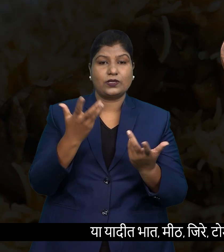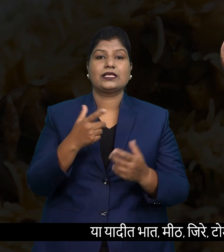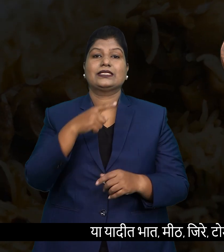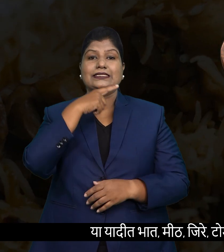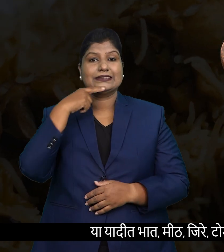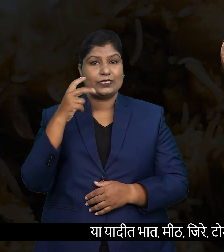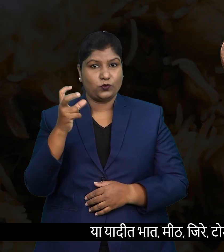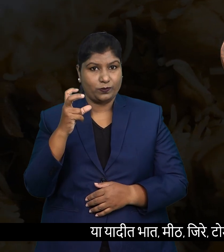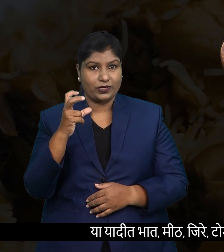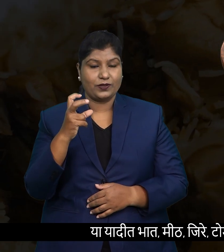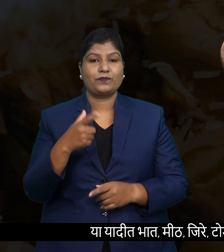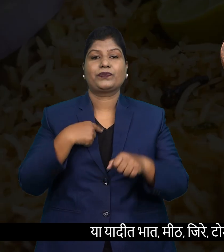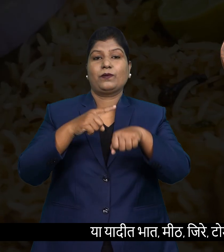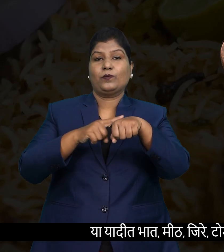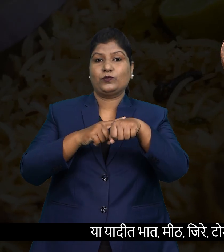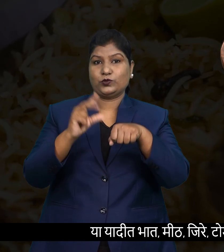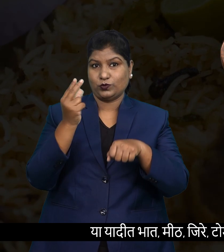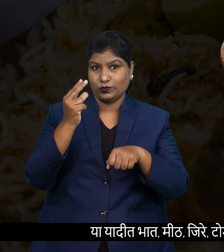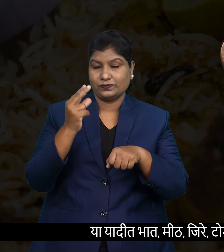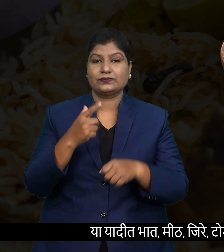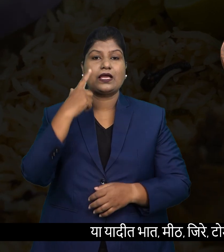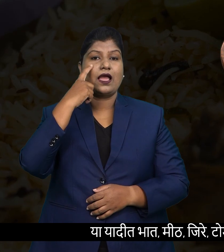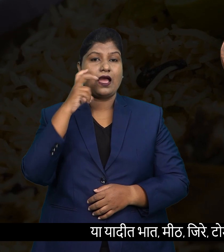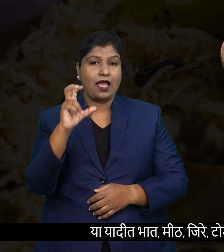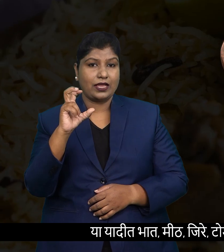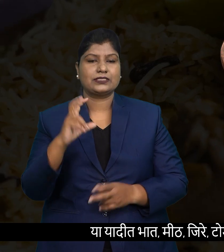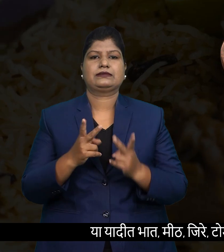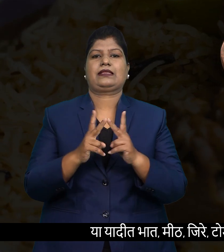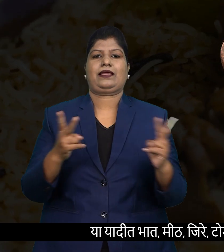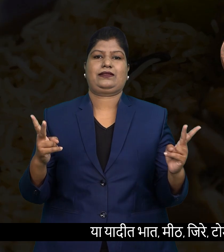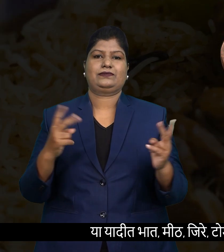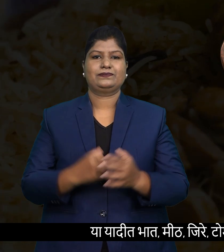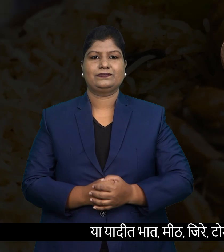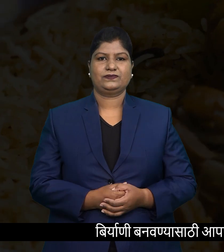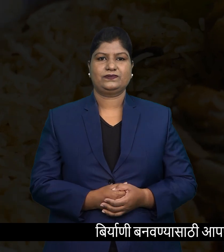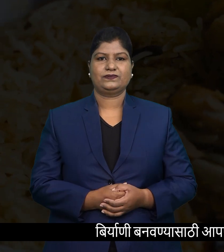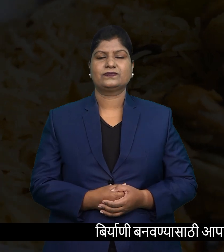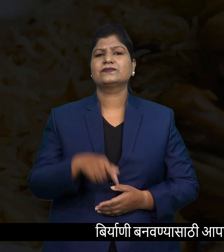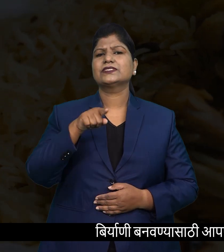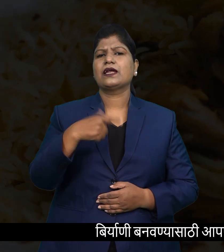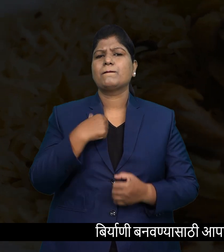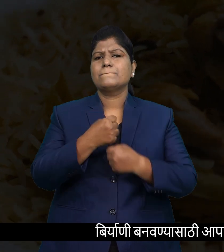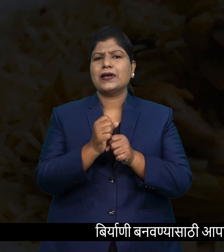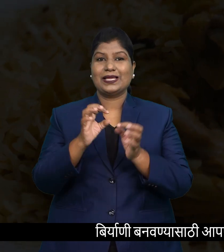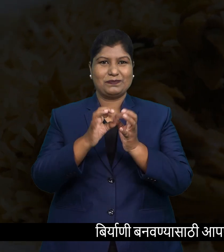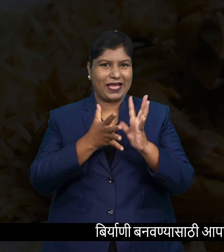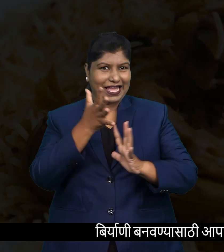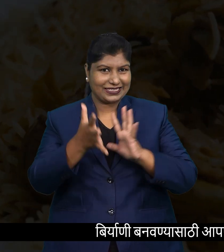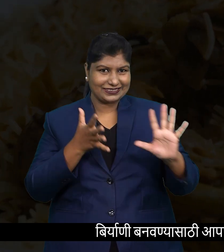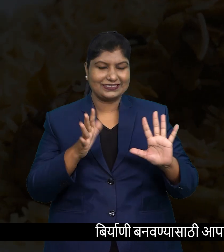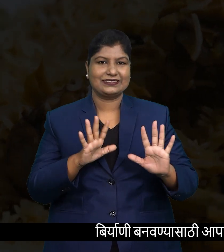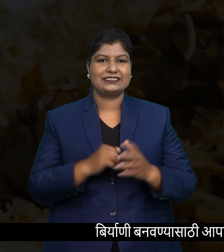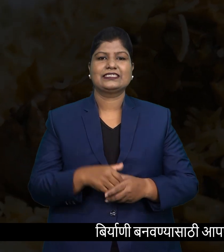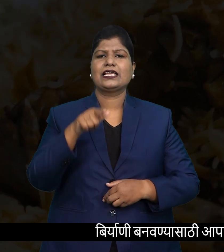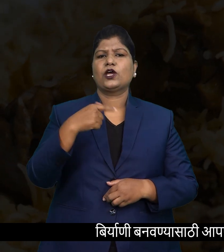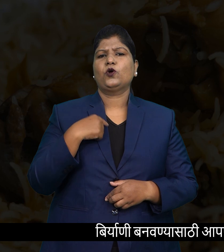बटाटा, कांदा इत्यादींचा समावेश आहे. बिर्याणी बनवण्यासाठी